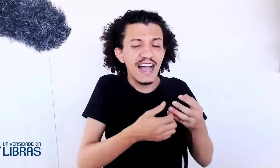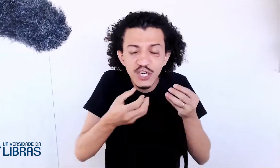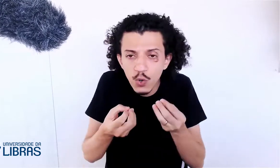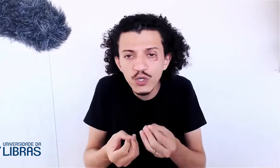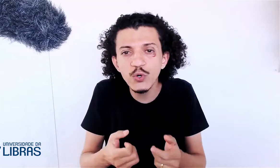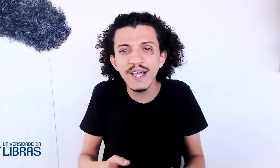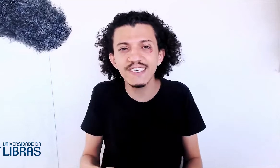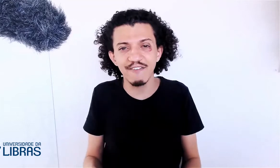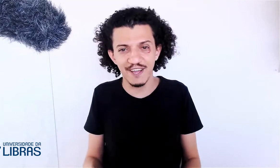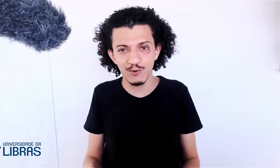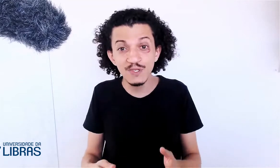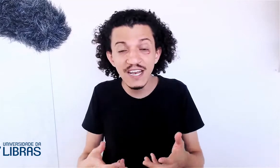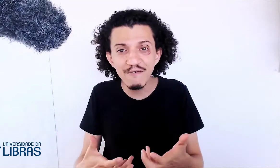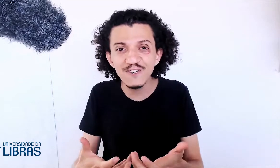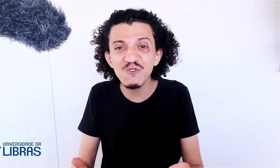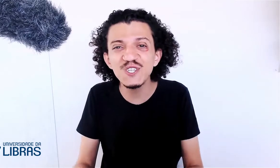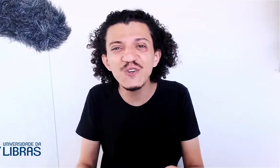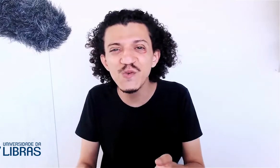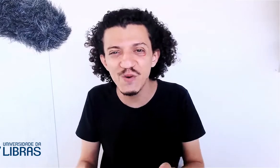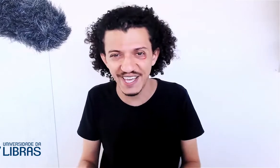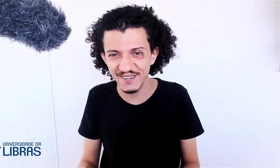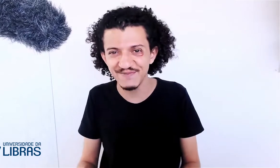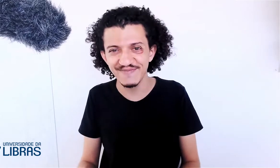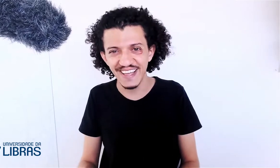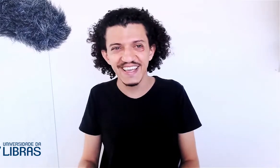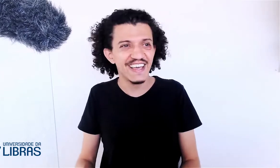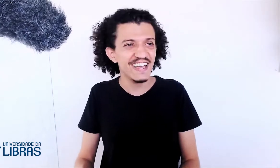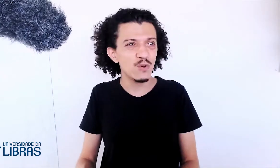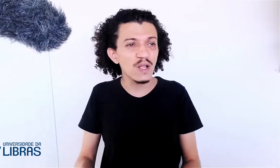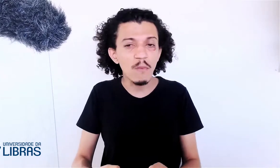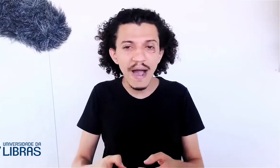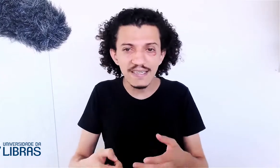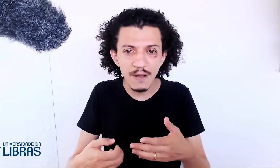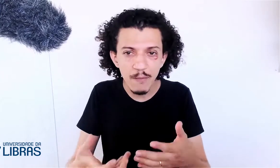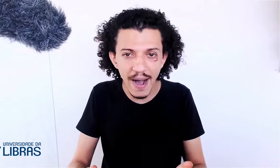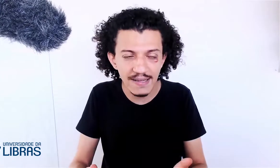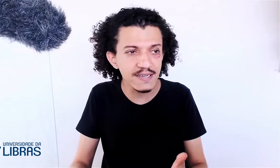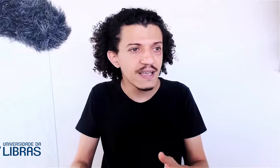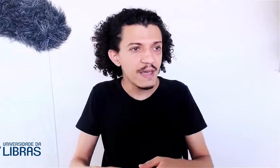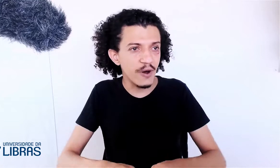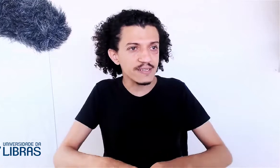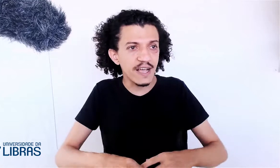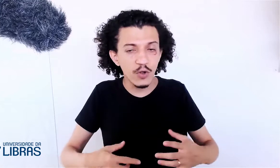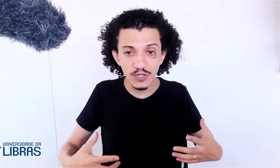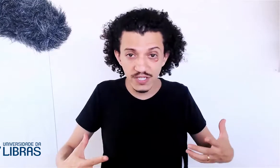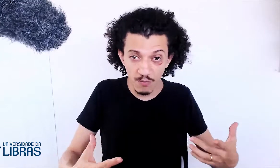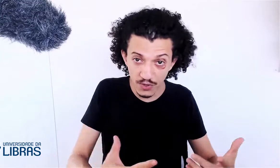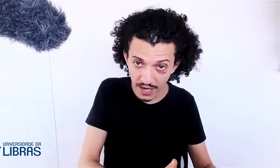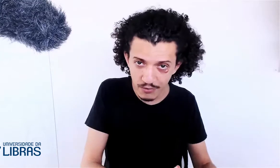gente continua escrevendo, os livros continuam aí, né? E quanto mais tempo passa, embora as tecnologias vão mudando,